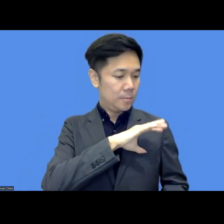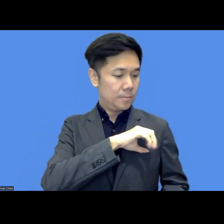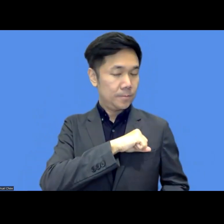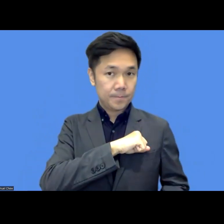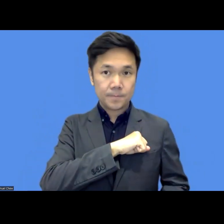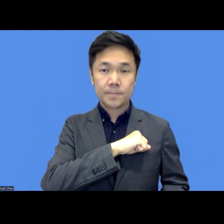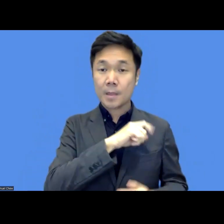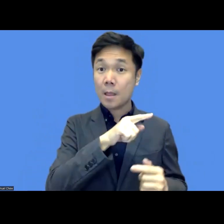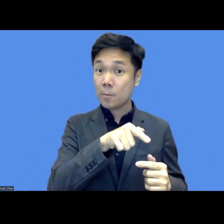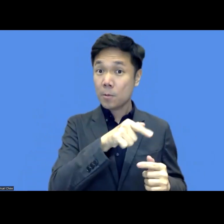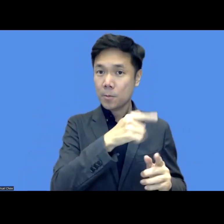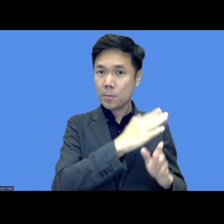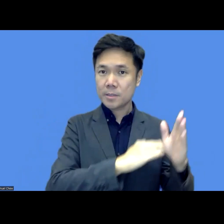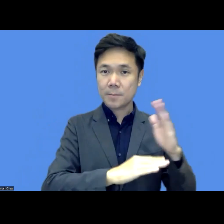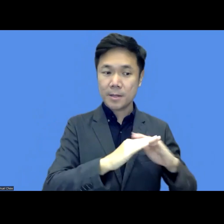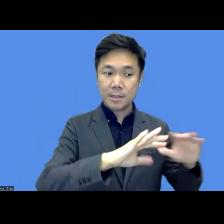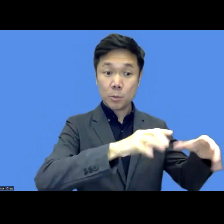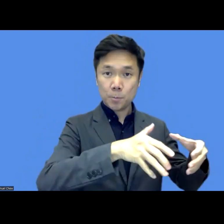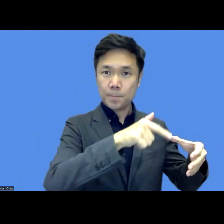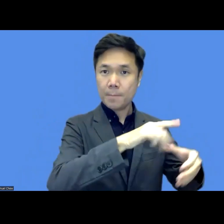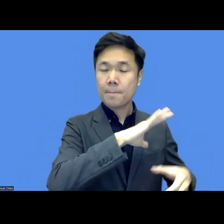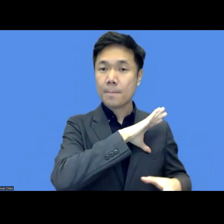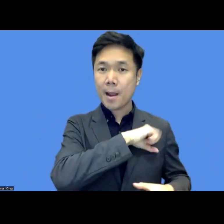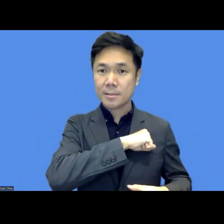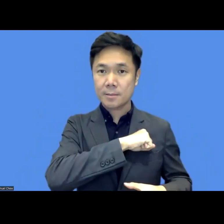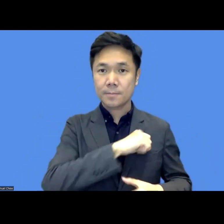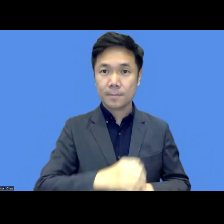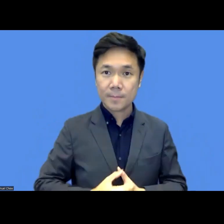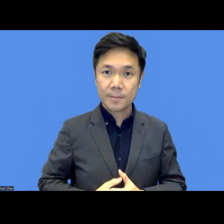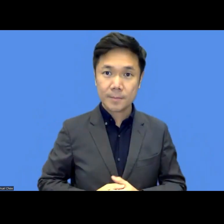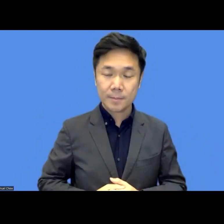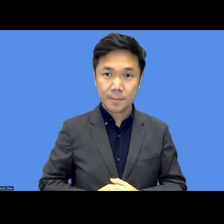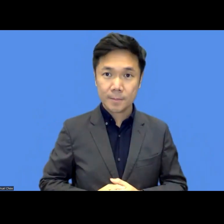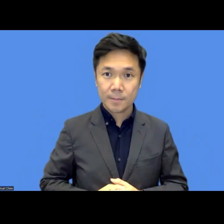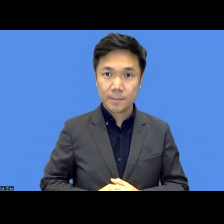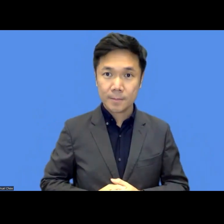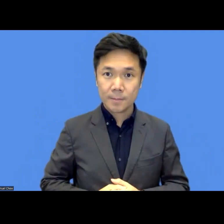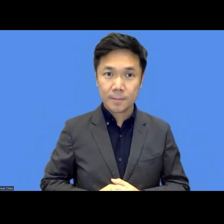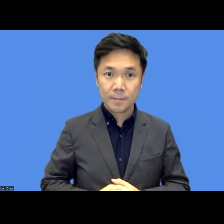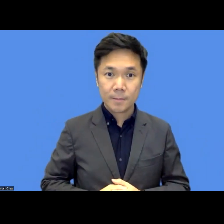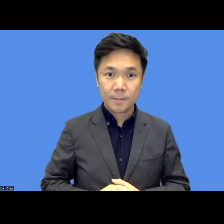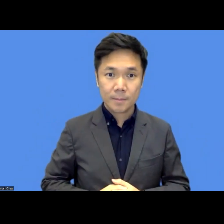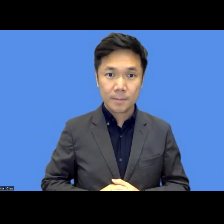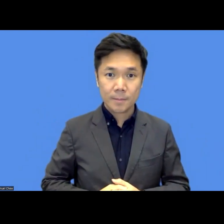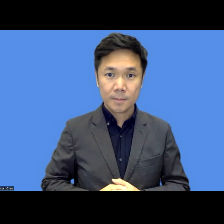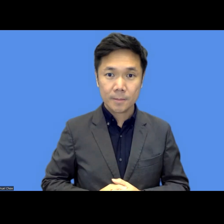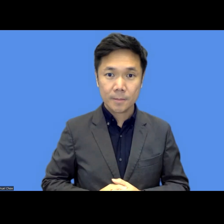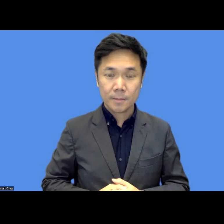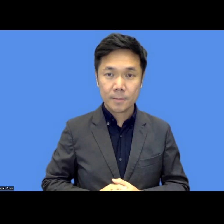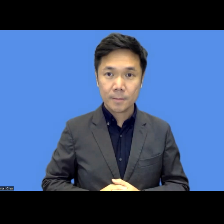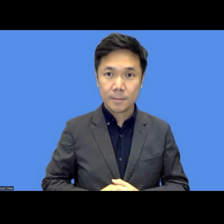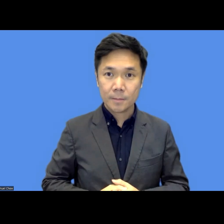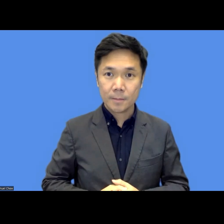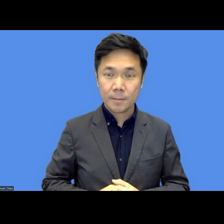con algunas organizaciones de refugiados, por ejemplo, con los palestinianos. Y no sé si